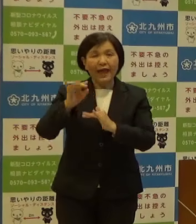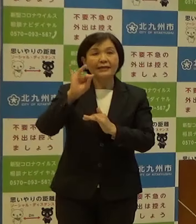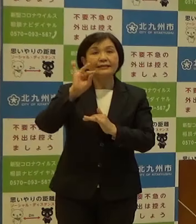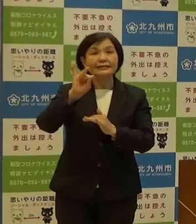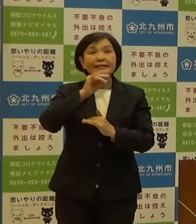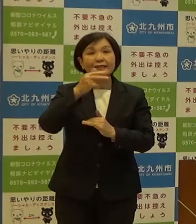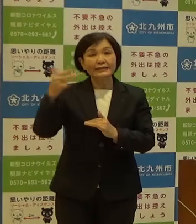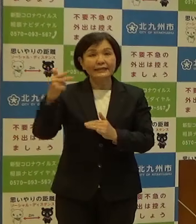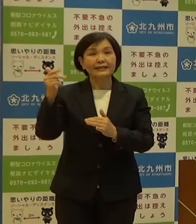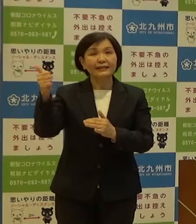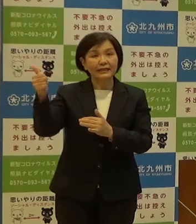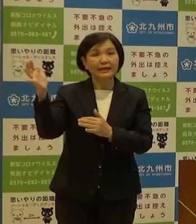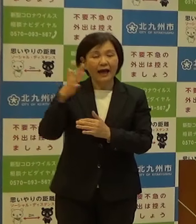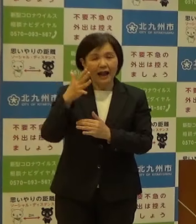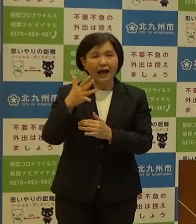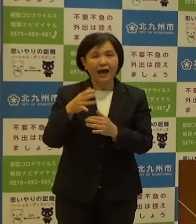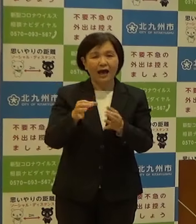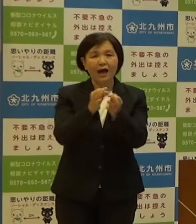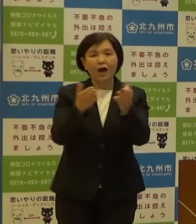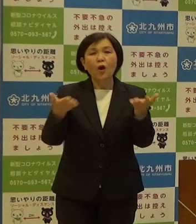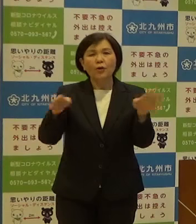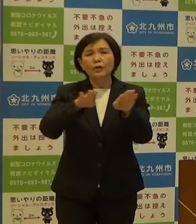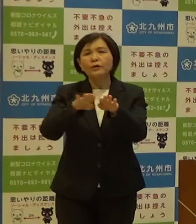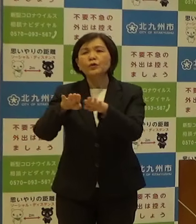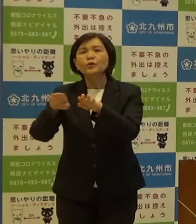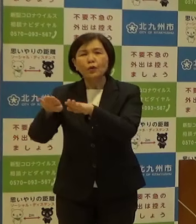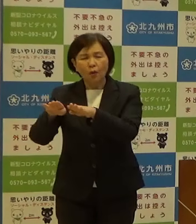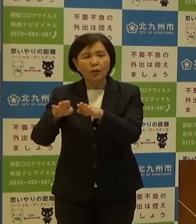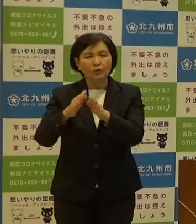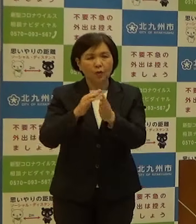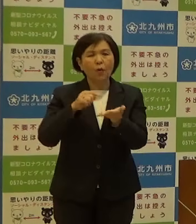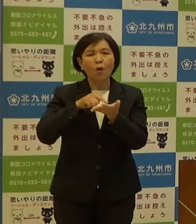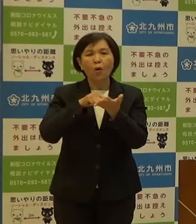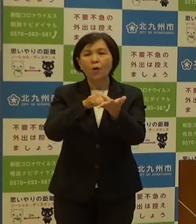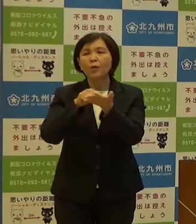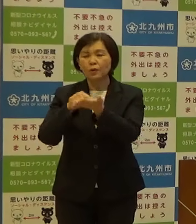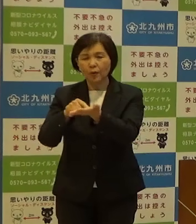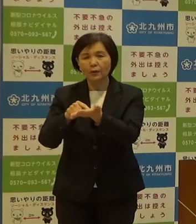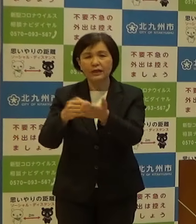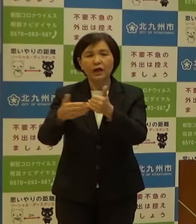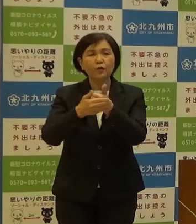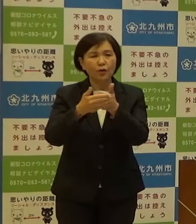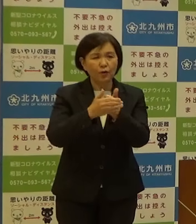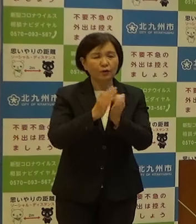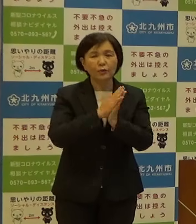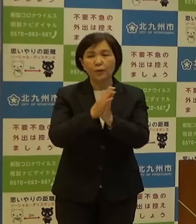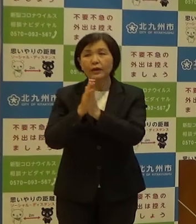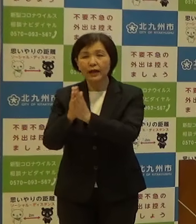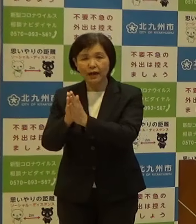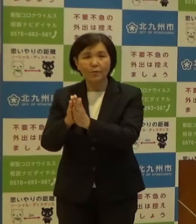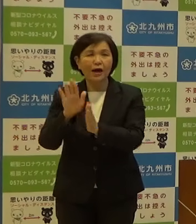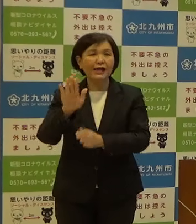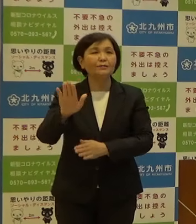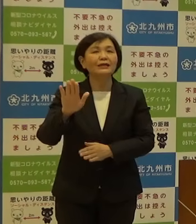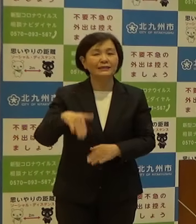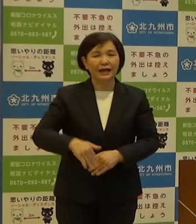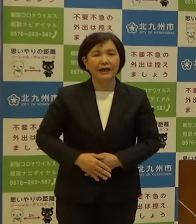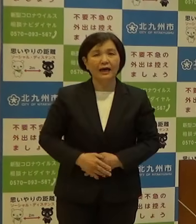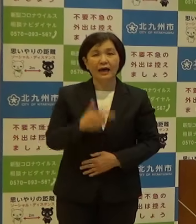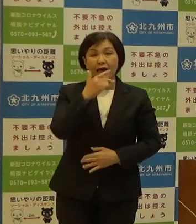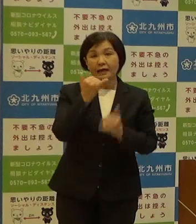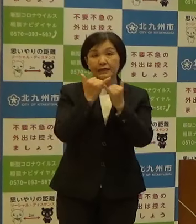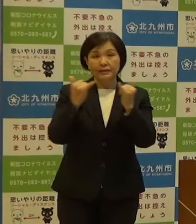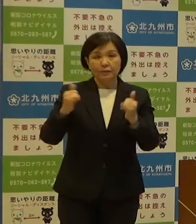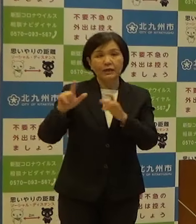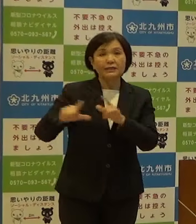施設の休業の協力要請があり、協力の依頼もありました。市民生活全